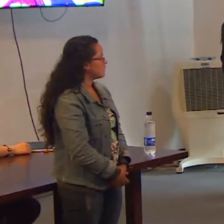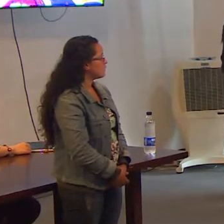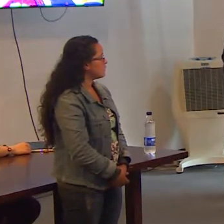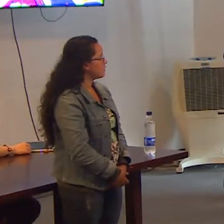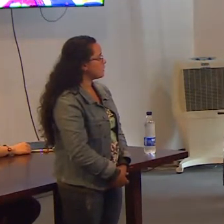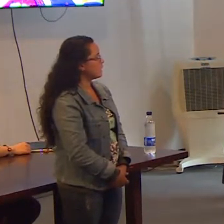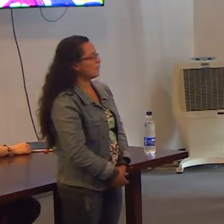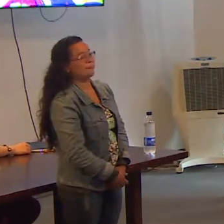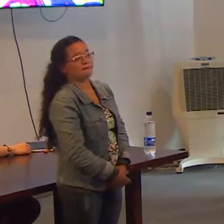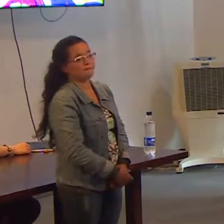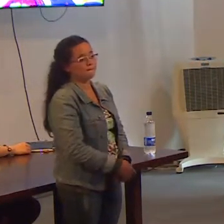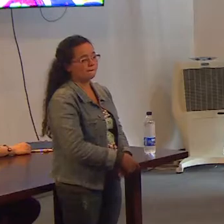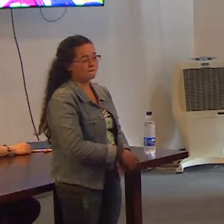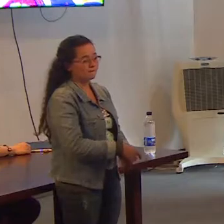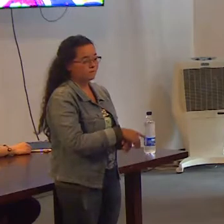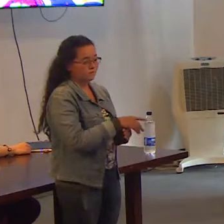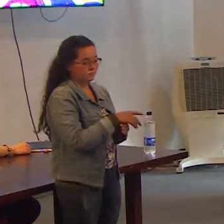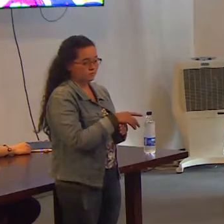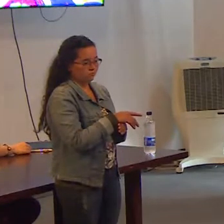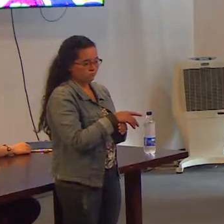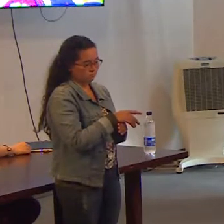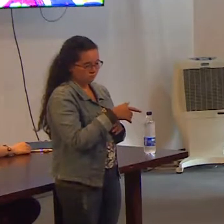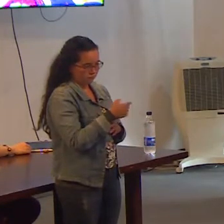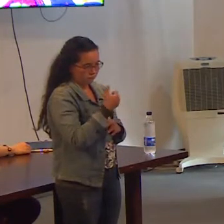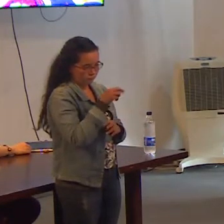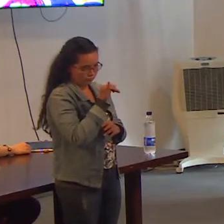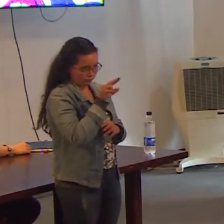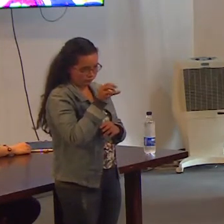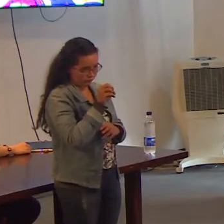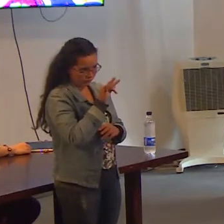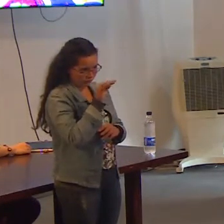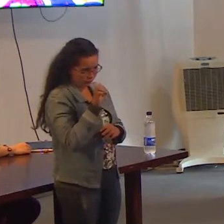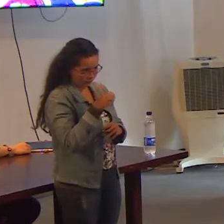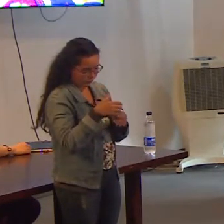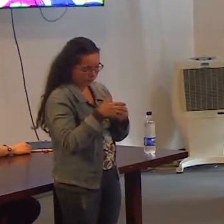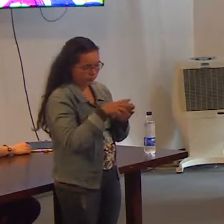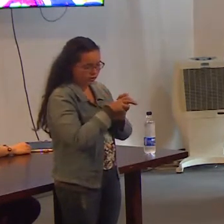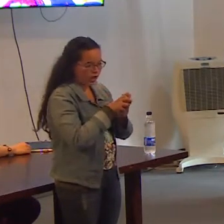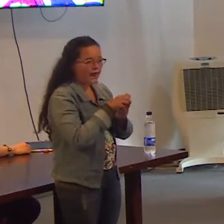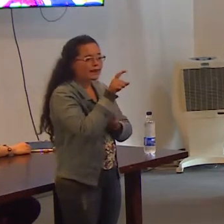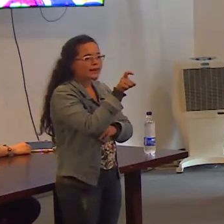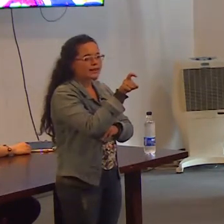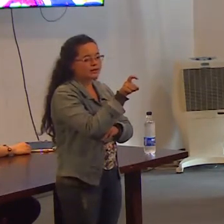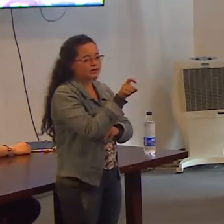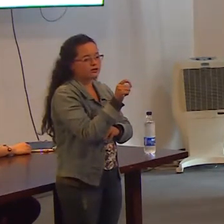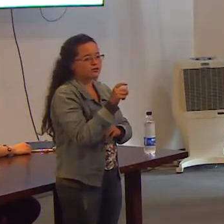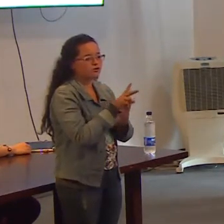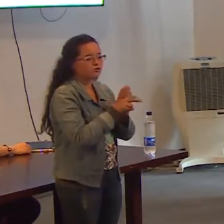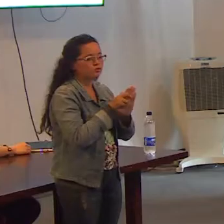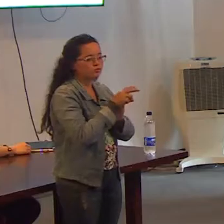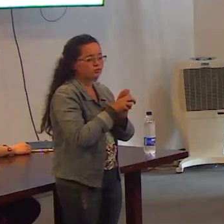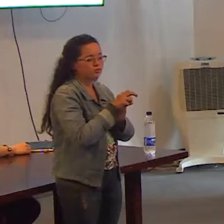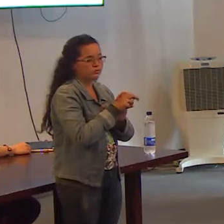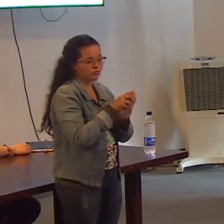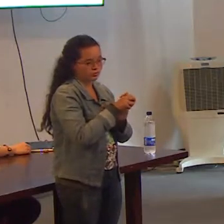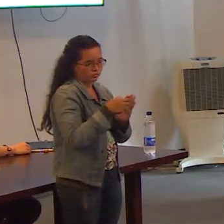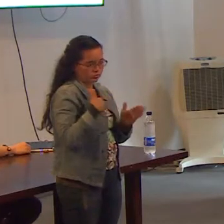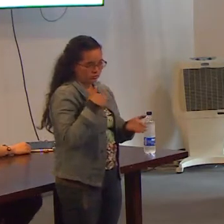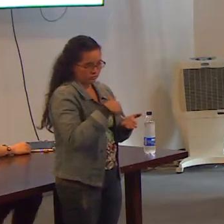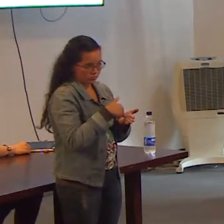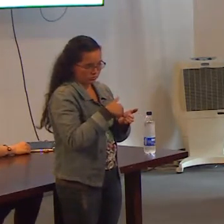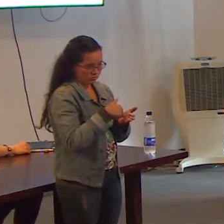El horizonte teórico de Sistematizarte, tuvimos en cuenta 6 autores que nos hablan desde arte. La